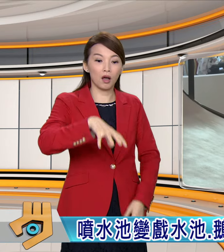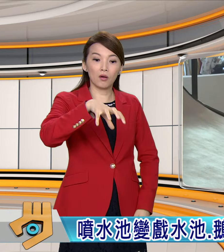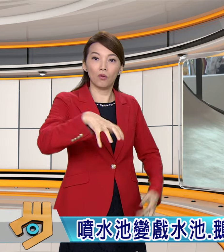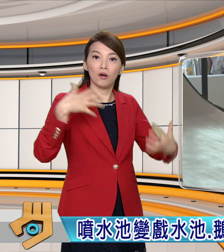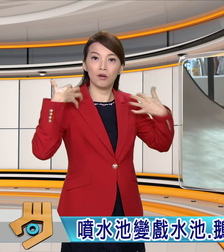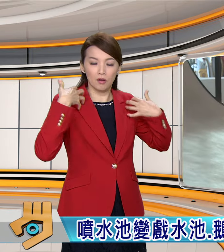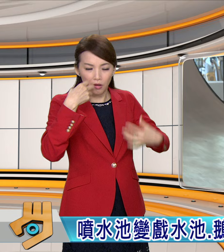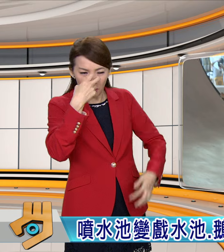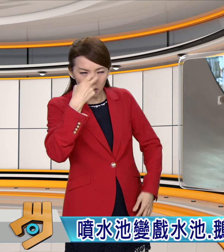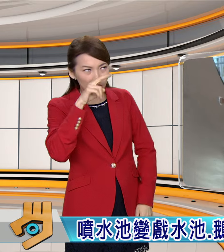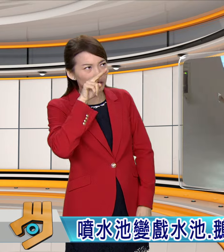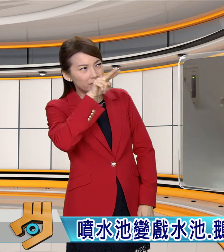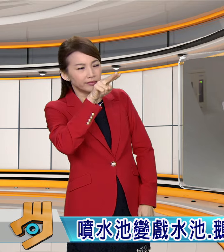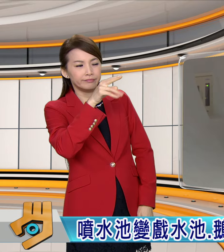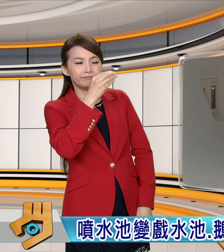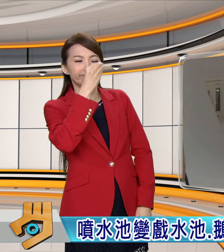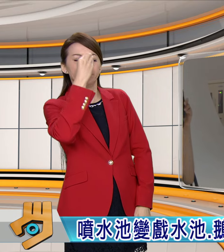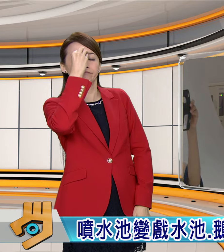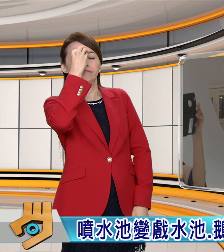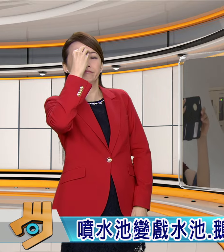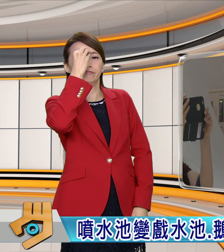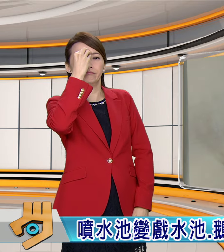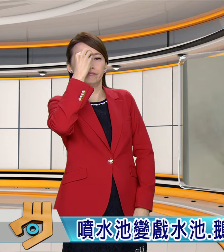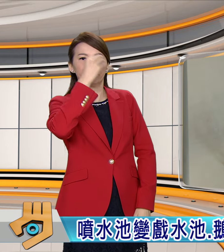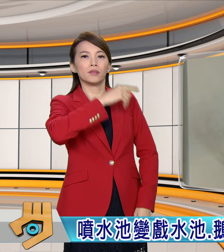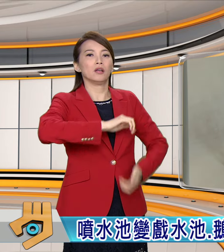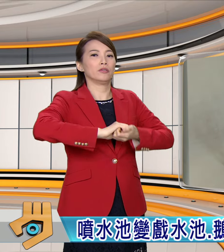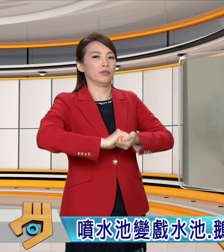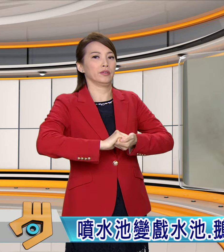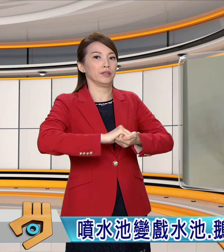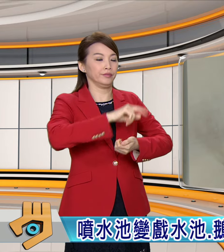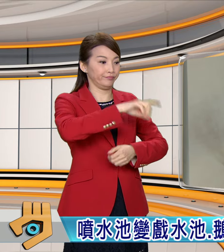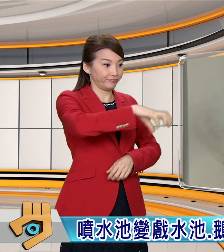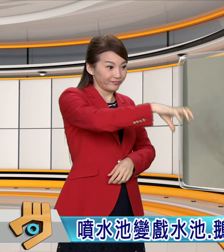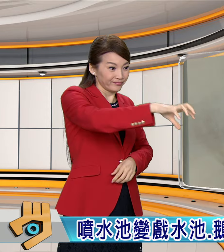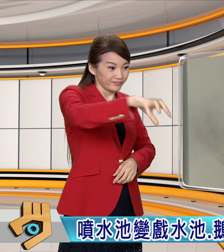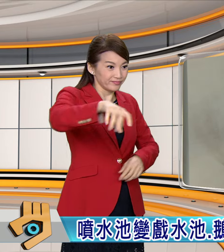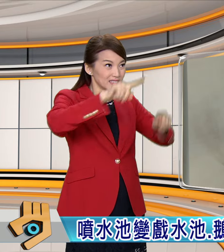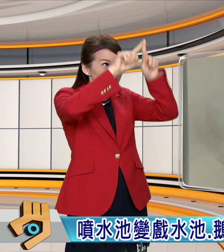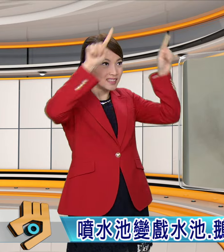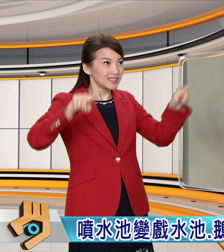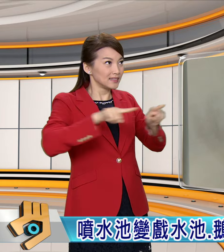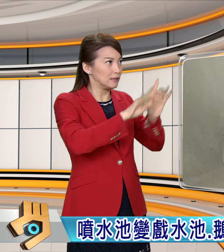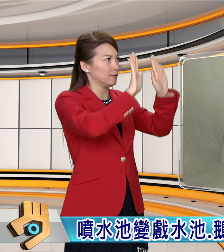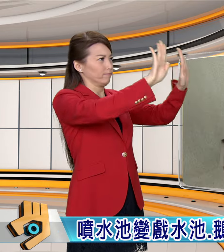在部分区域挂上了警告标语。